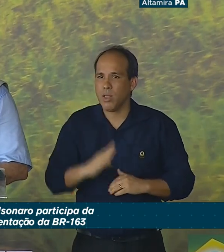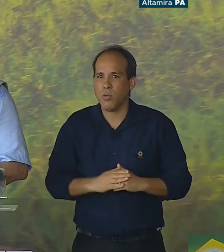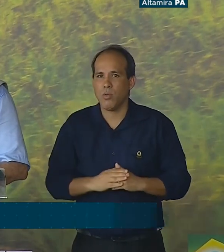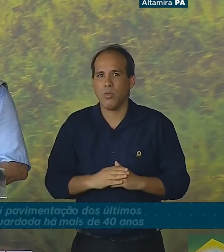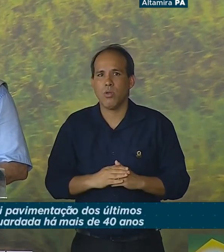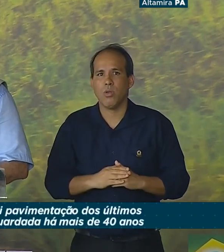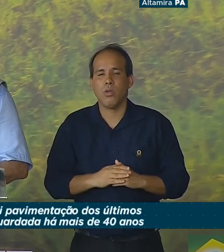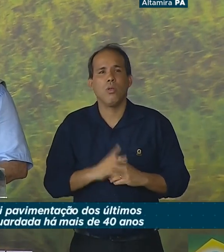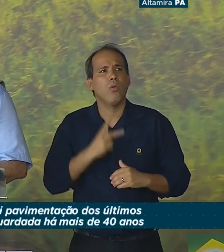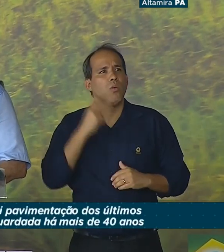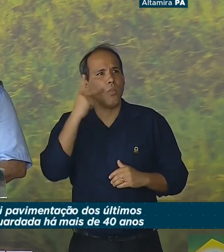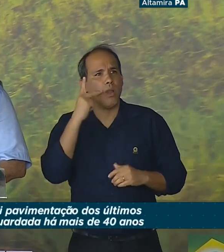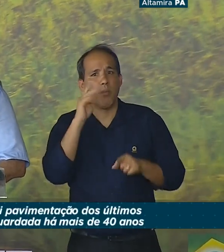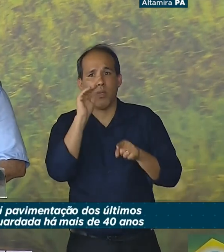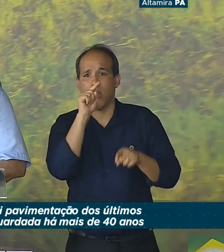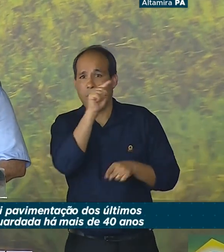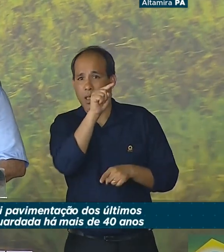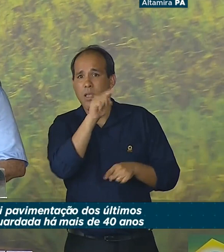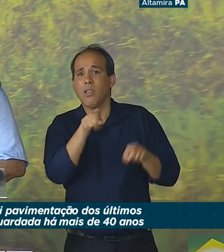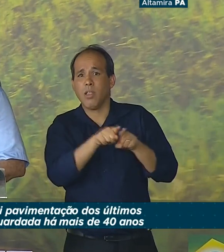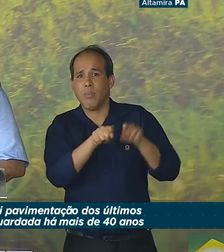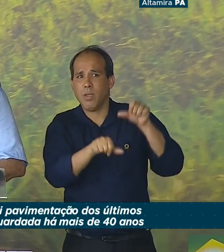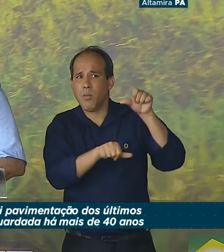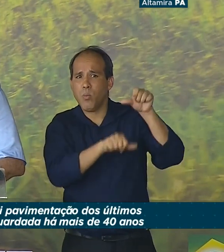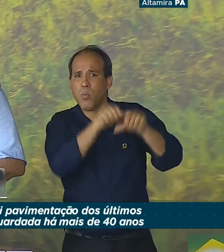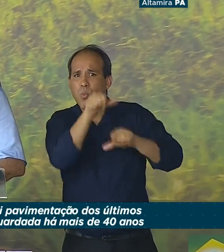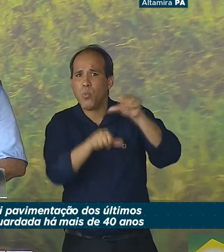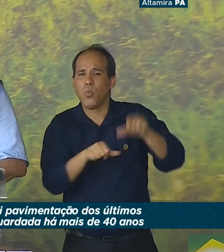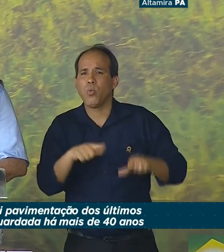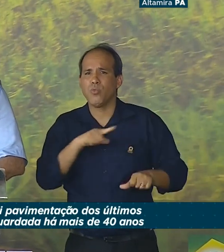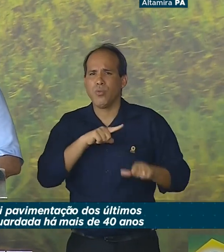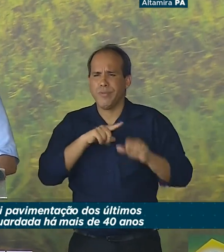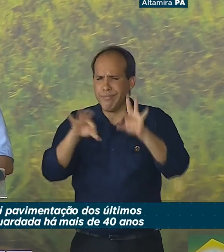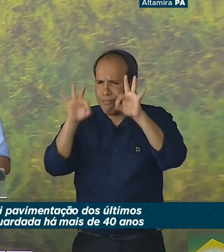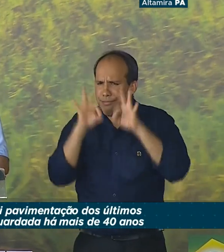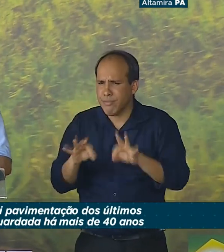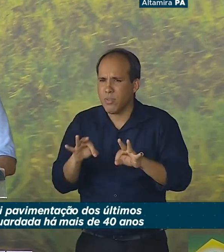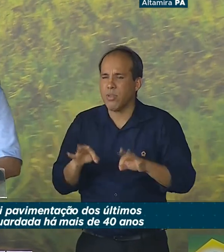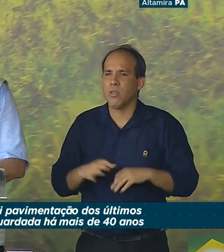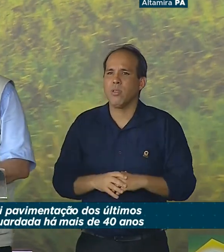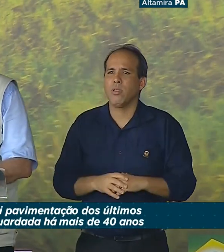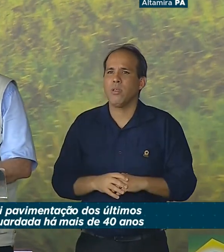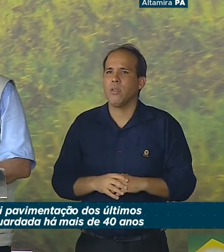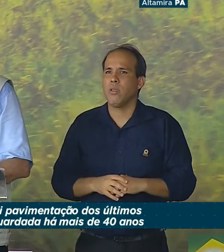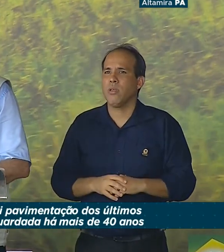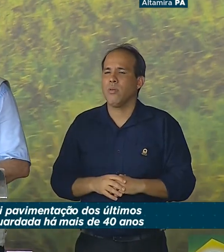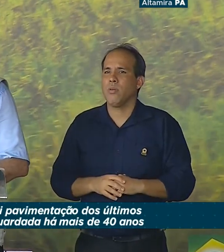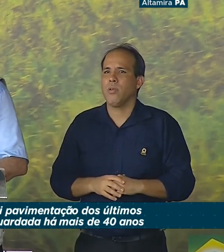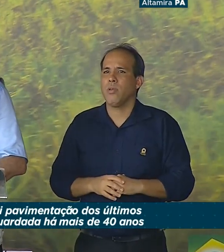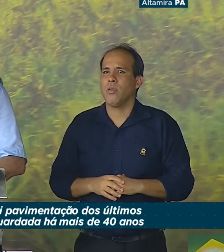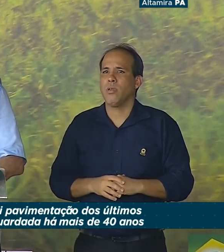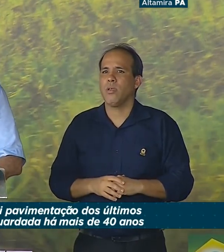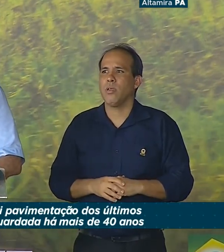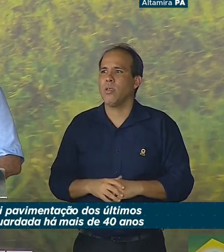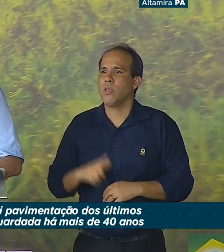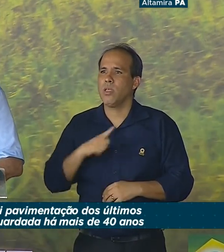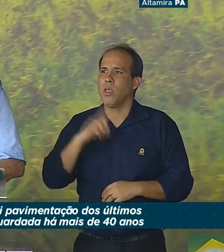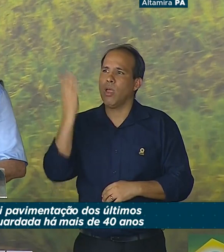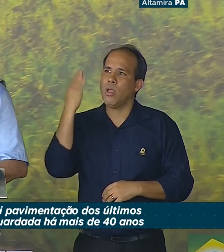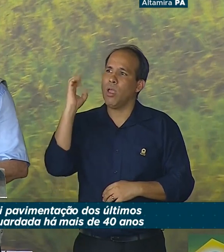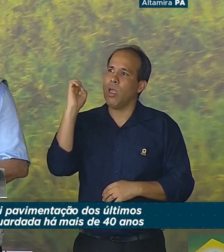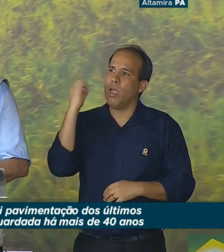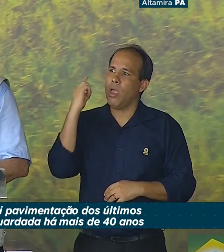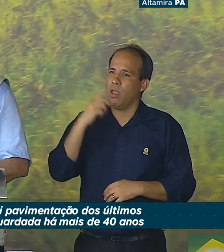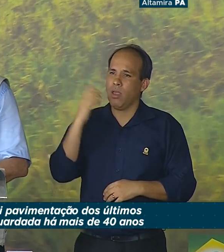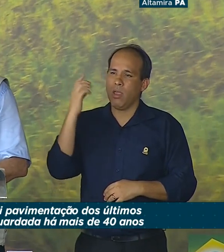parlamento vem mudando também. Tenho certeza, contrariando uma autoridade que no passado dizia